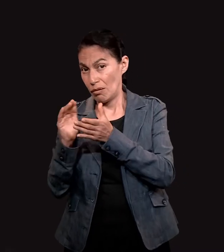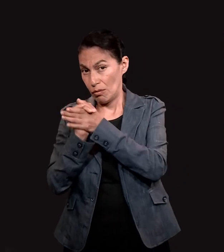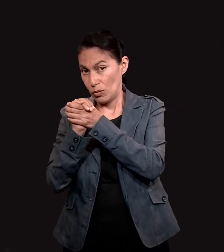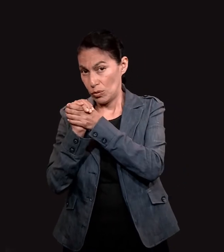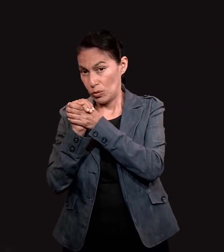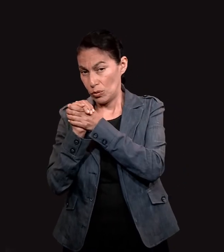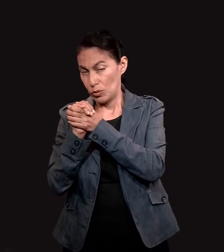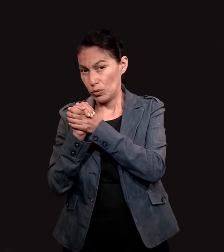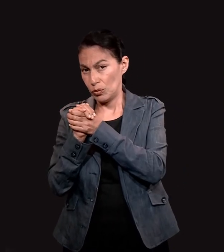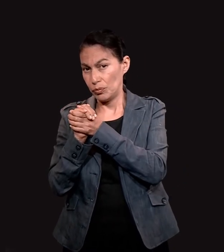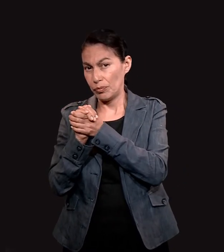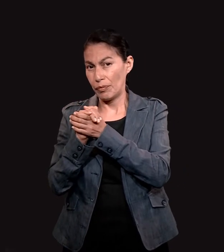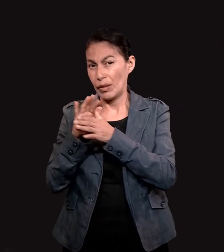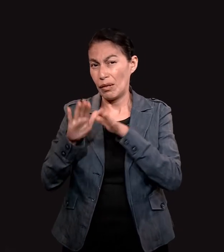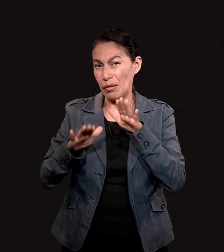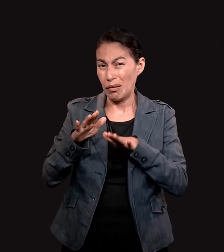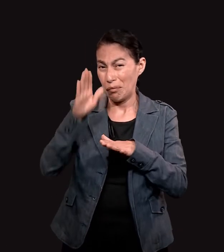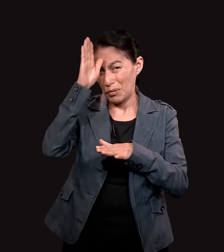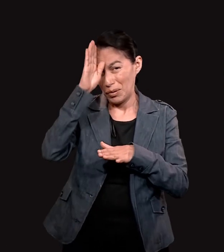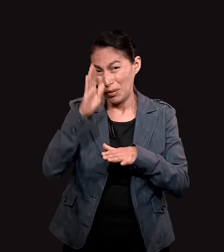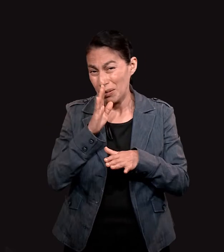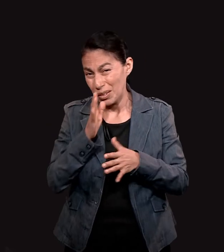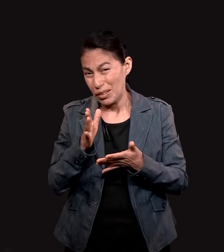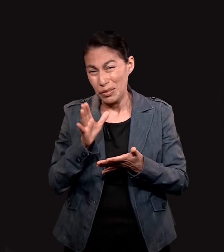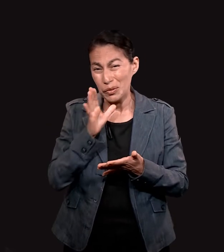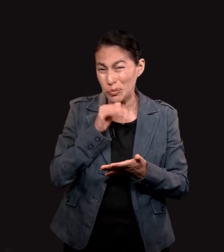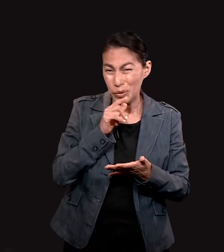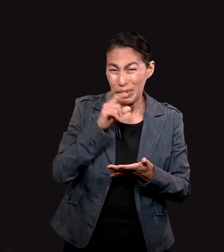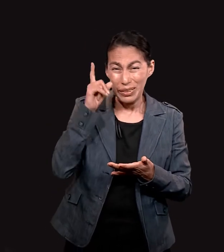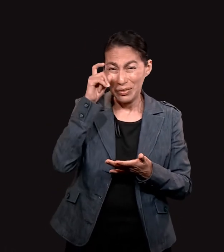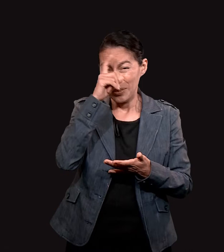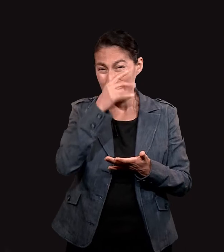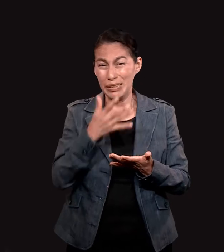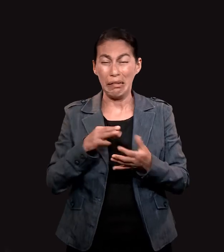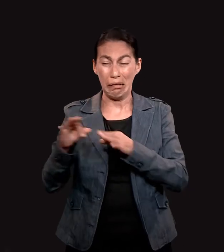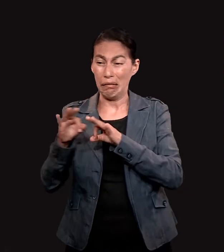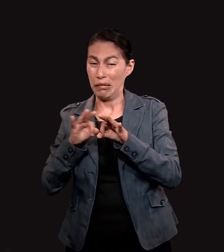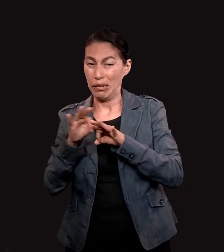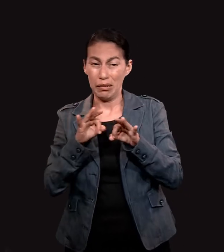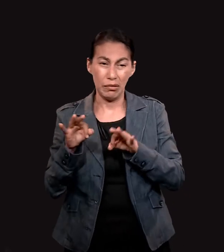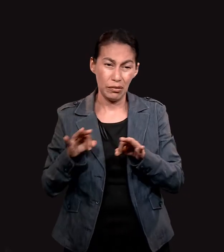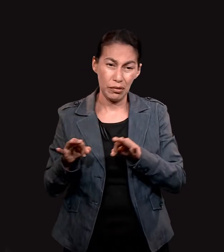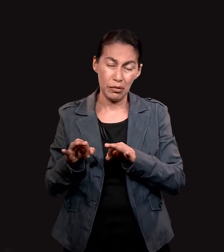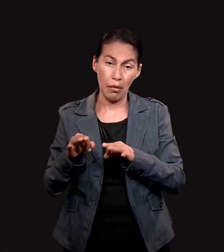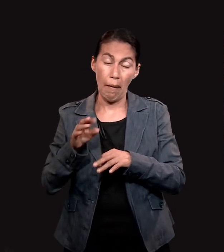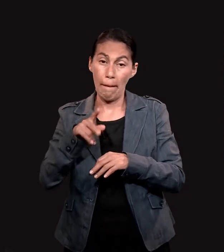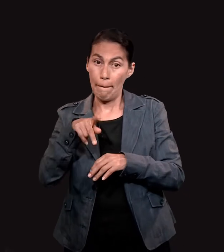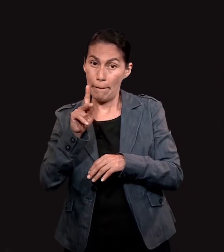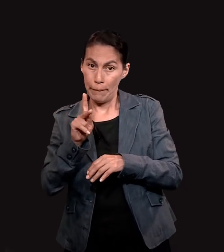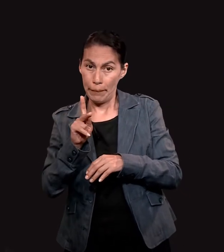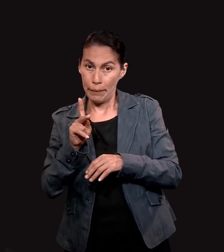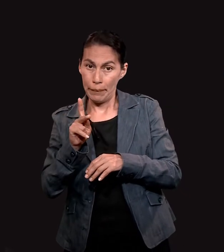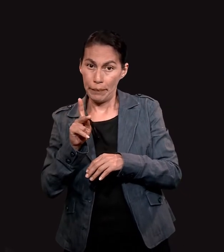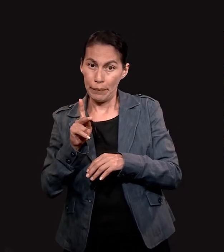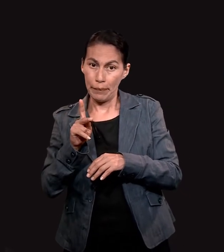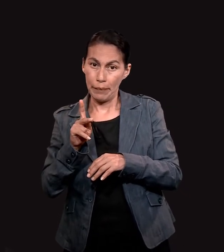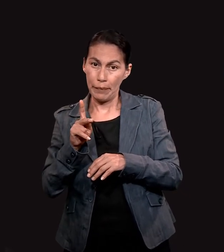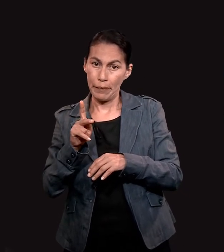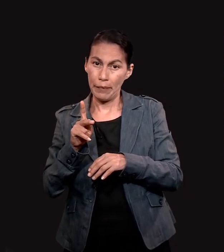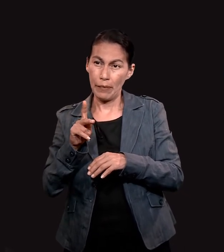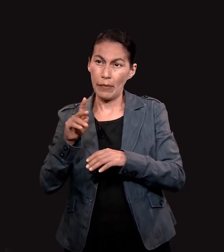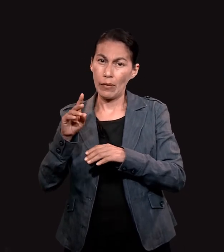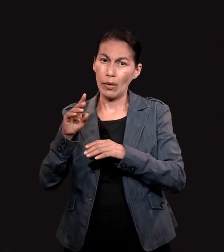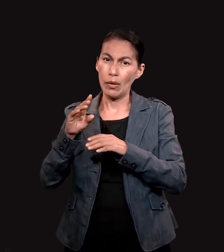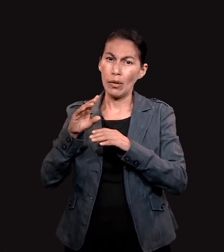las mañanas como matrimonio y en las noches. Porque yo sé que a veces a mediodía pues no coincidimos, ¿no?, por nuestros